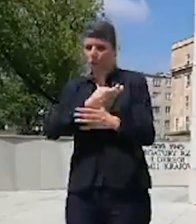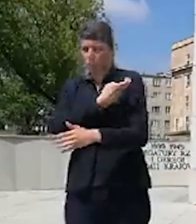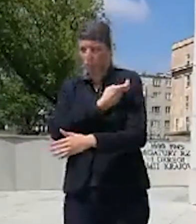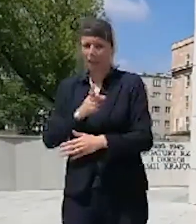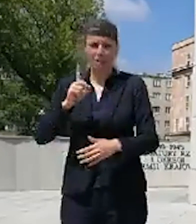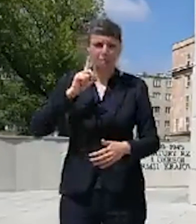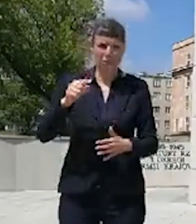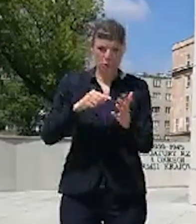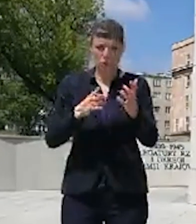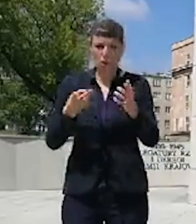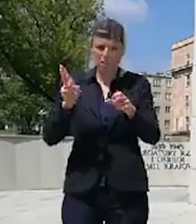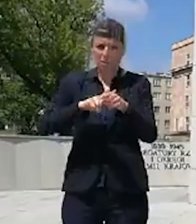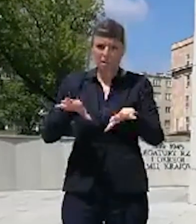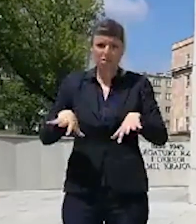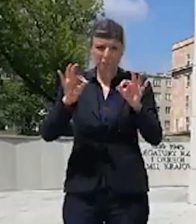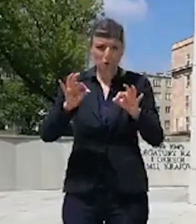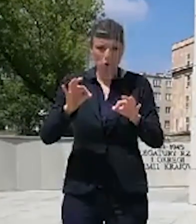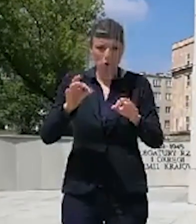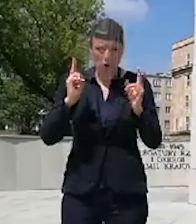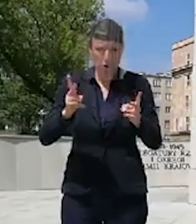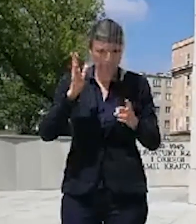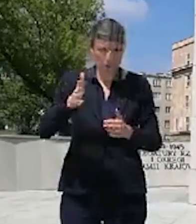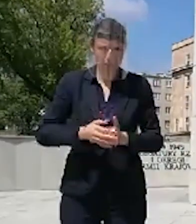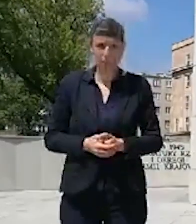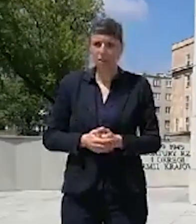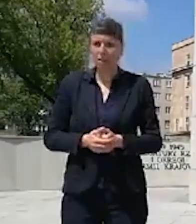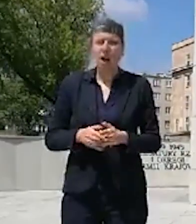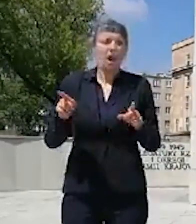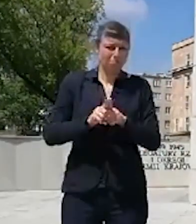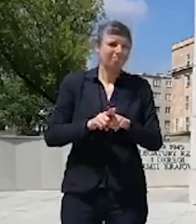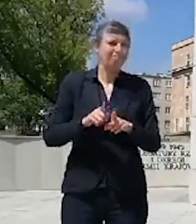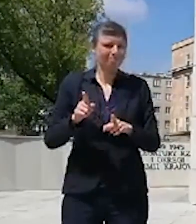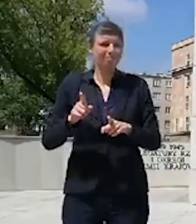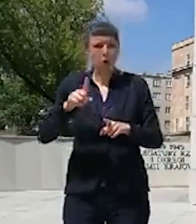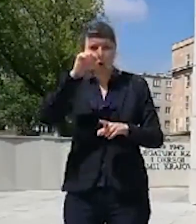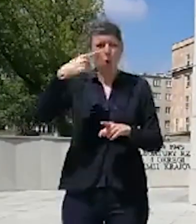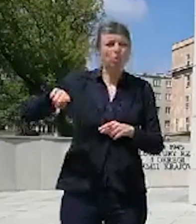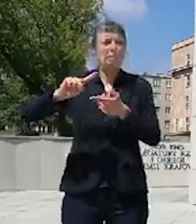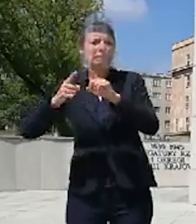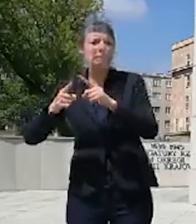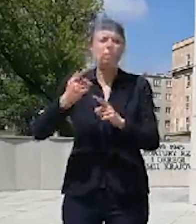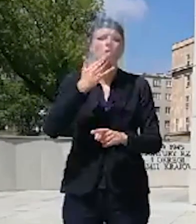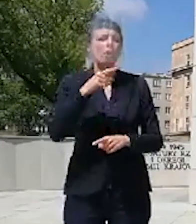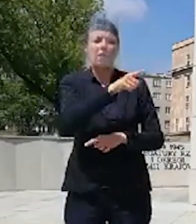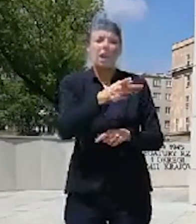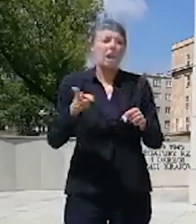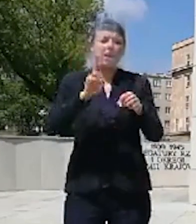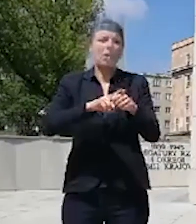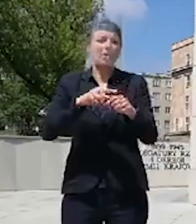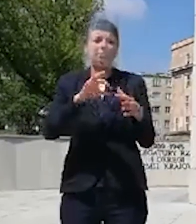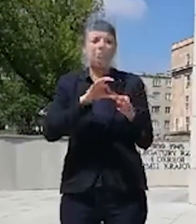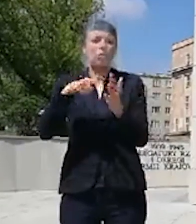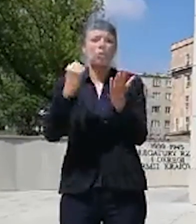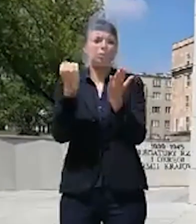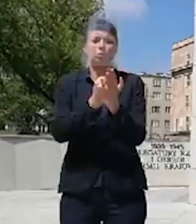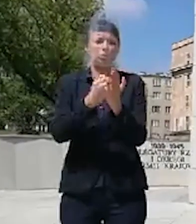może się okazać datą wyborów. Pojawiają się też głosy, że ta data nie jest konstytucyjna. W takim razie pan jakie ma zdanie na ten